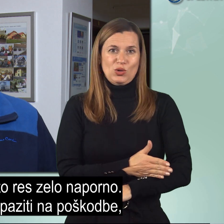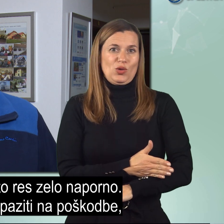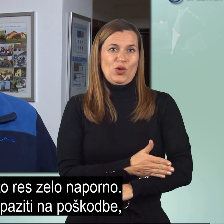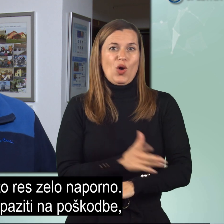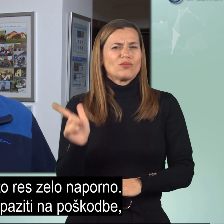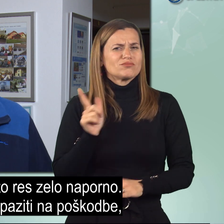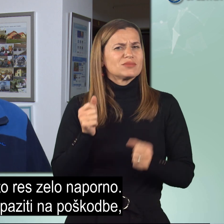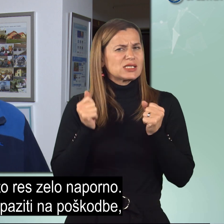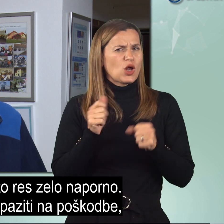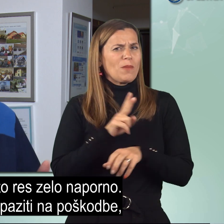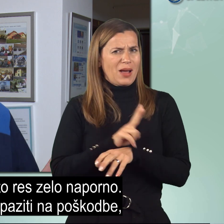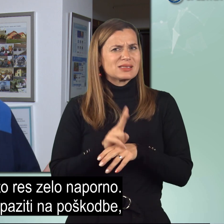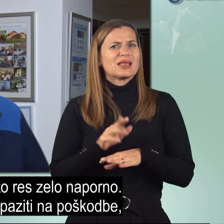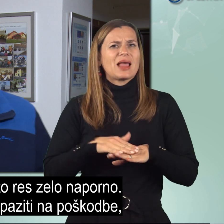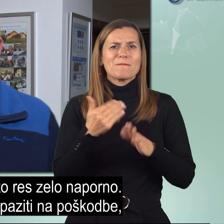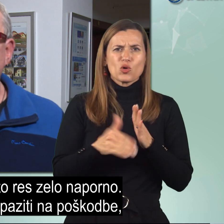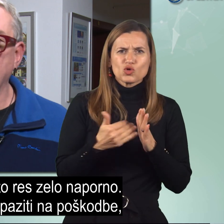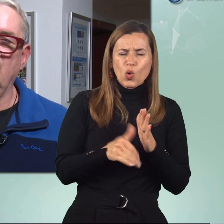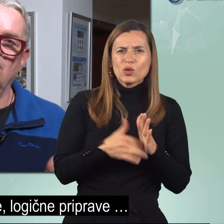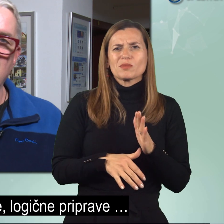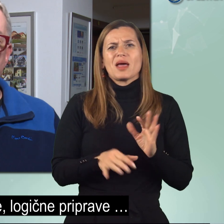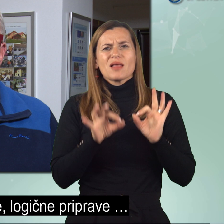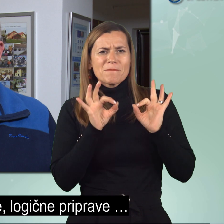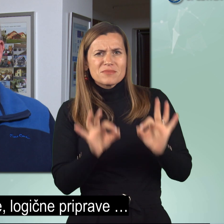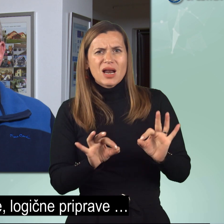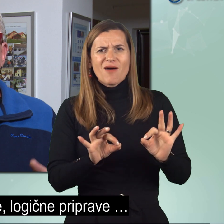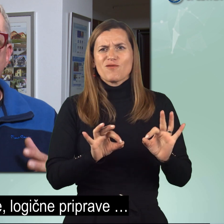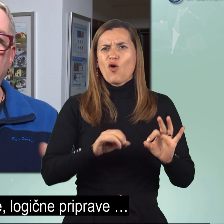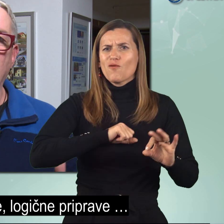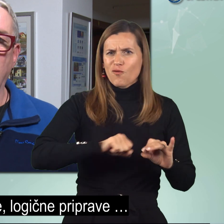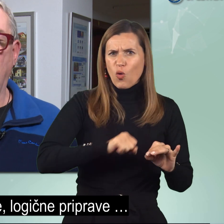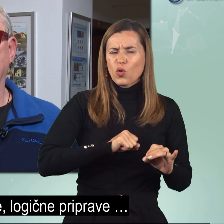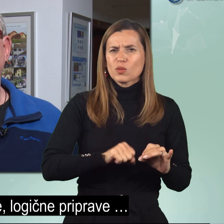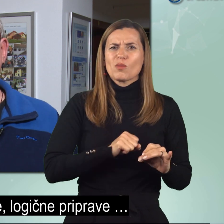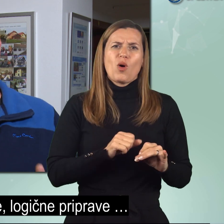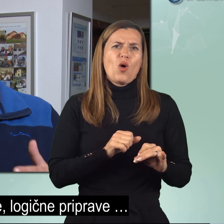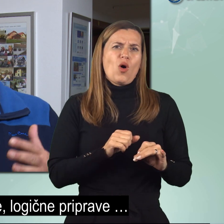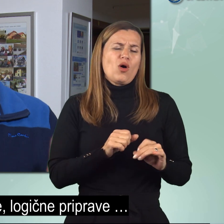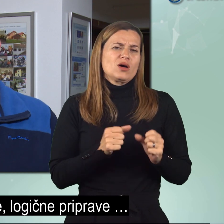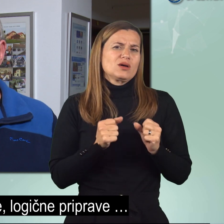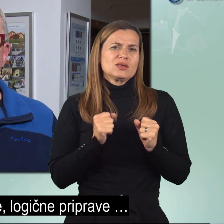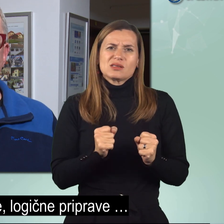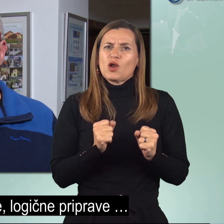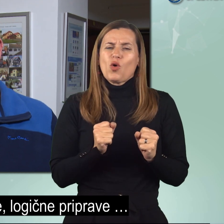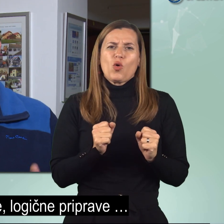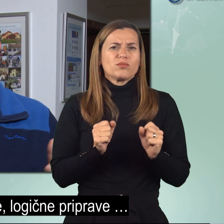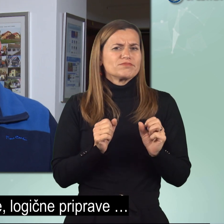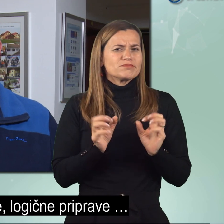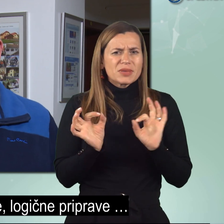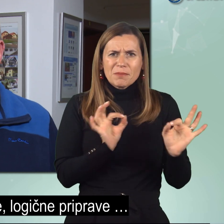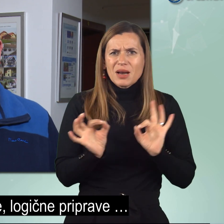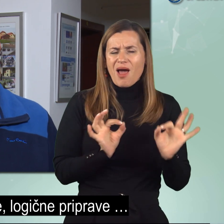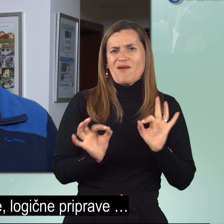naporno, morali bomo zelo paziti na poškodbe, na doziranje forme, na zelo